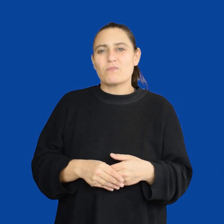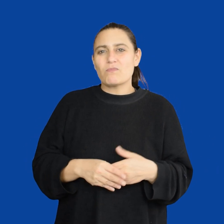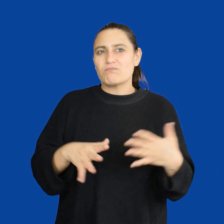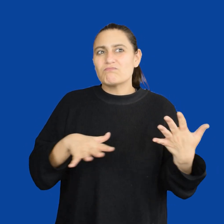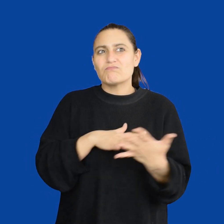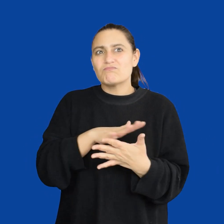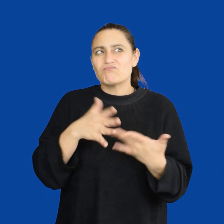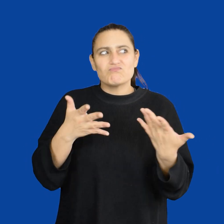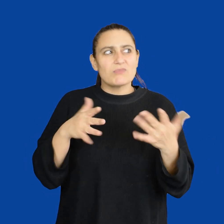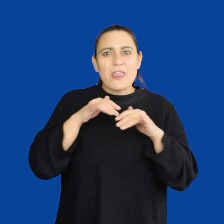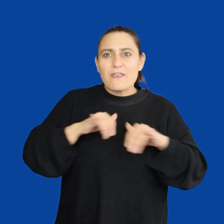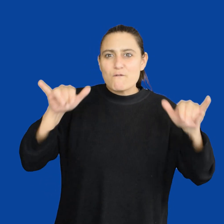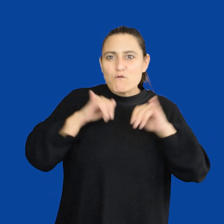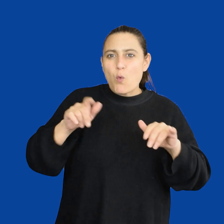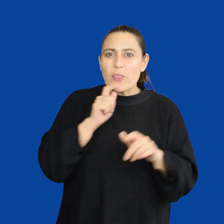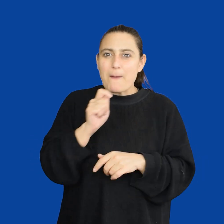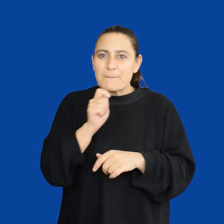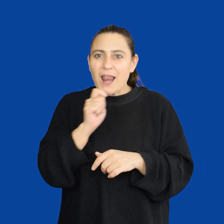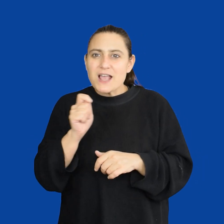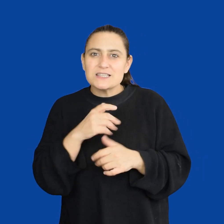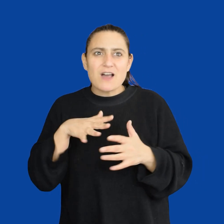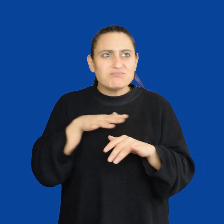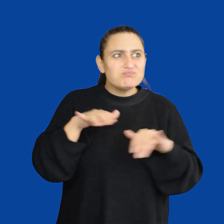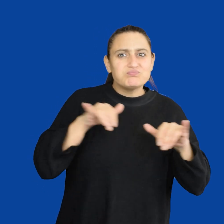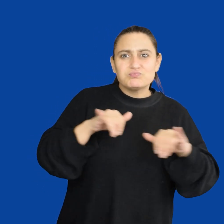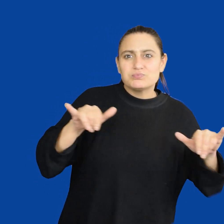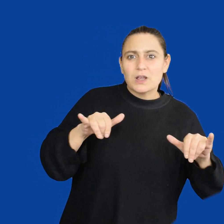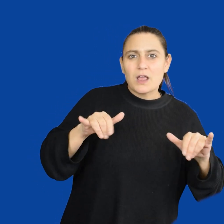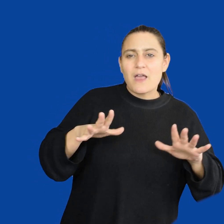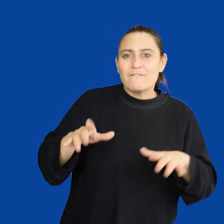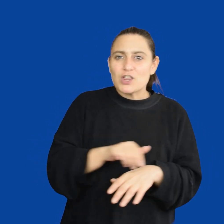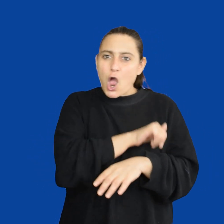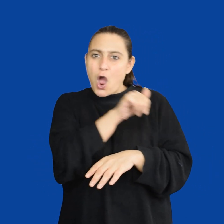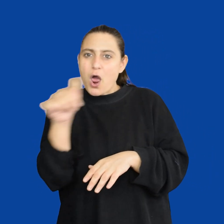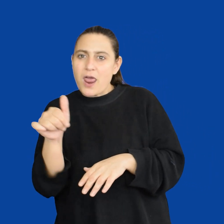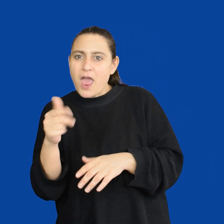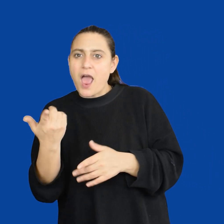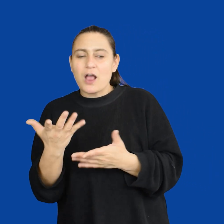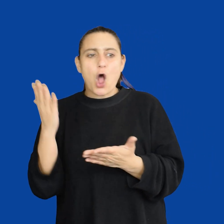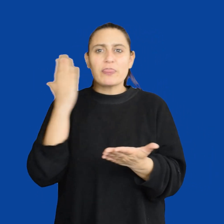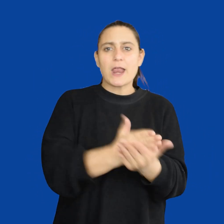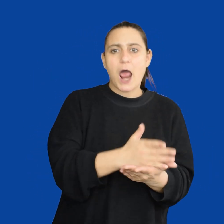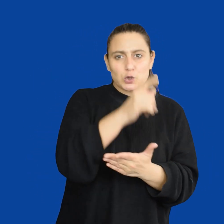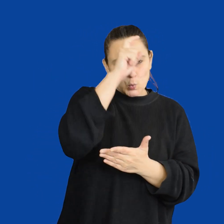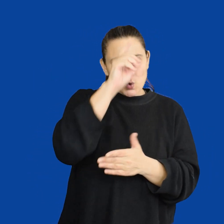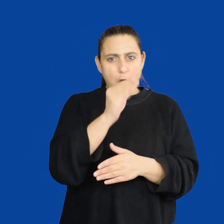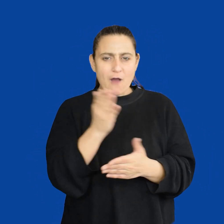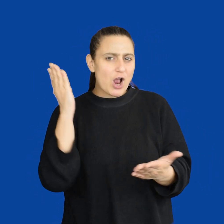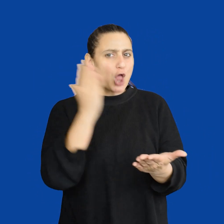ejecutados allí. Los hechos son difundidos por la prensa occidental y tras la victoria aliada se intenta condenar a